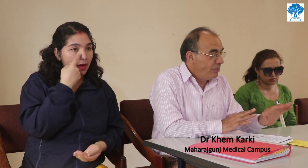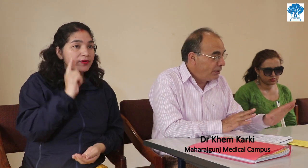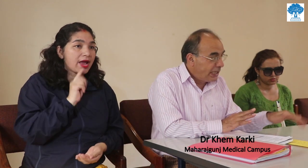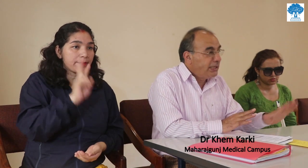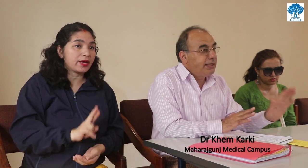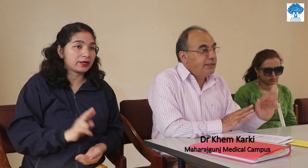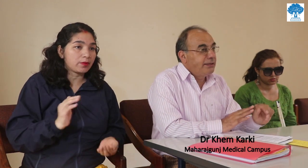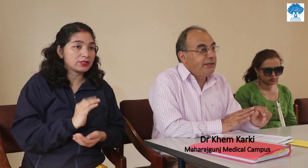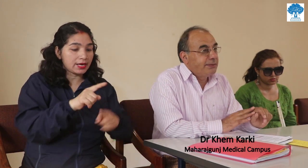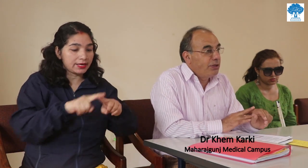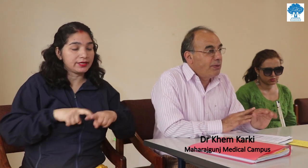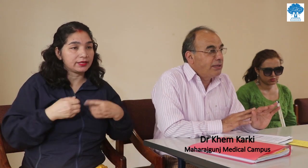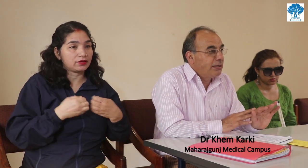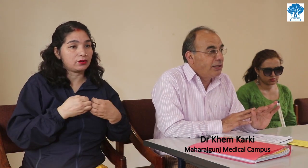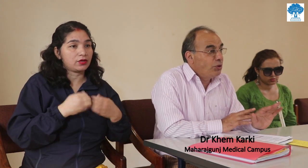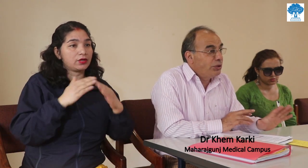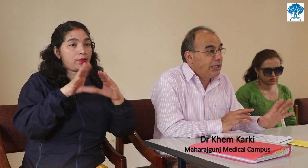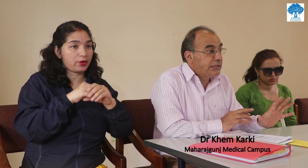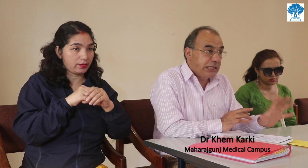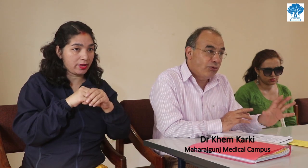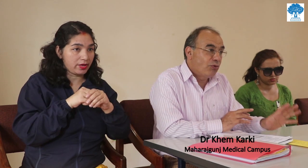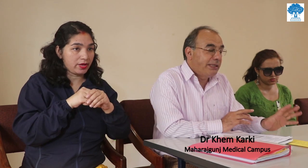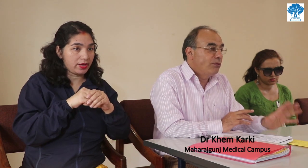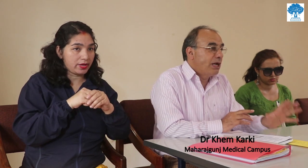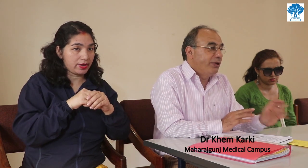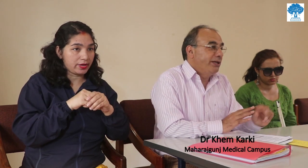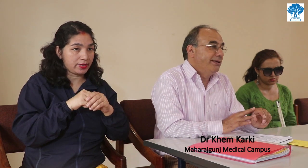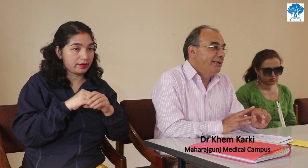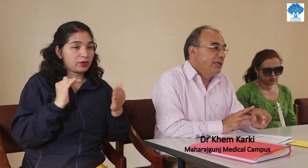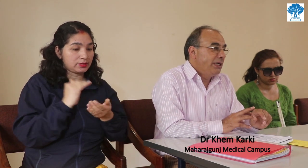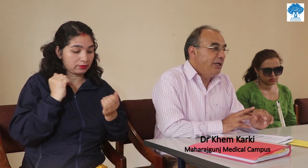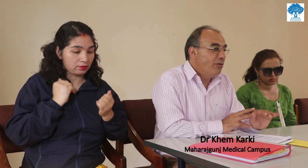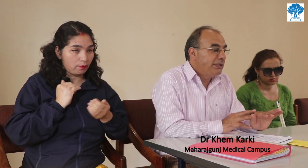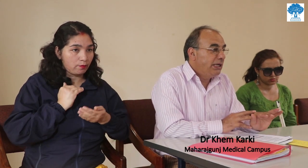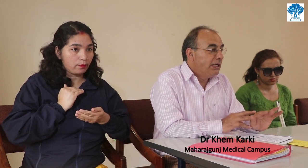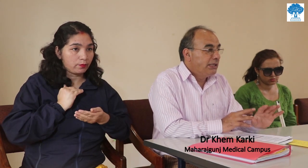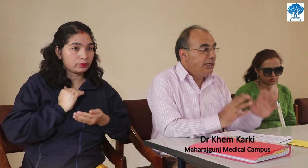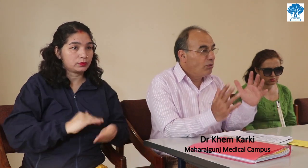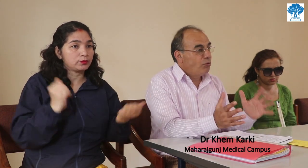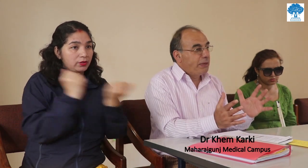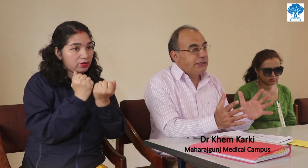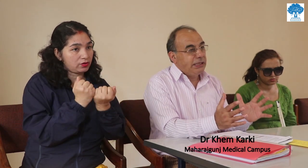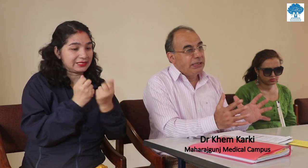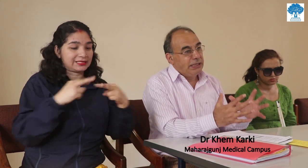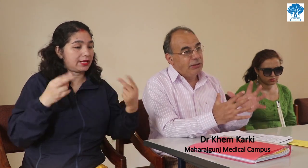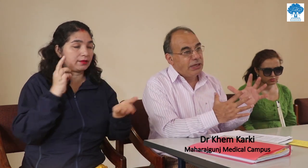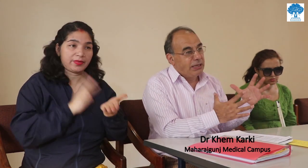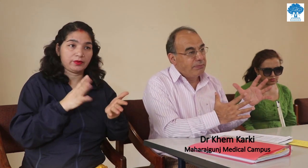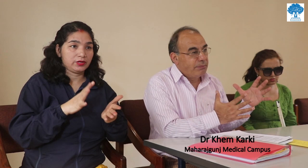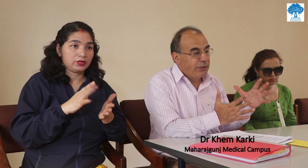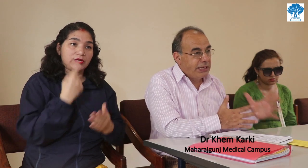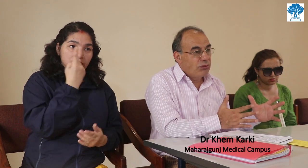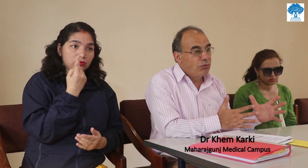र बच्चालाई नियन्त्रण गर्ने चाहिँ परिवार नियोजनका साधनहरूको मात्रै कुरा होइन कि अब चाहिँ सिङ्गो रूपमा चाहिँ